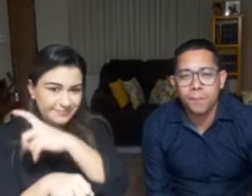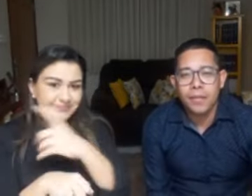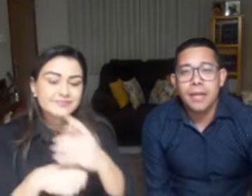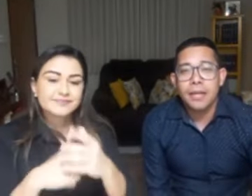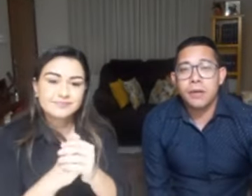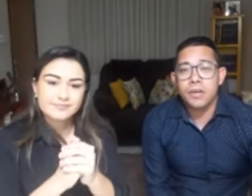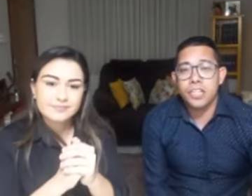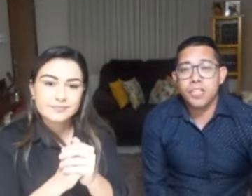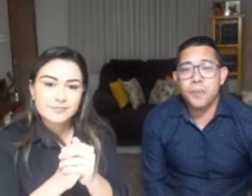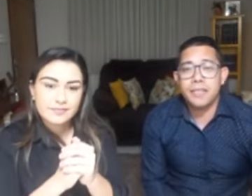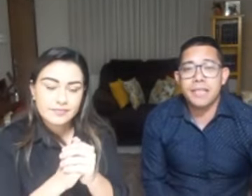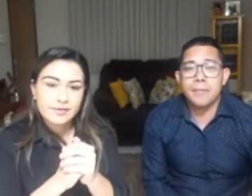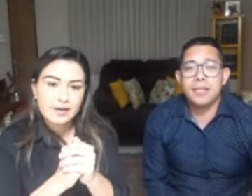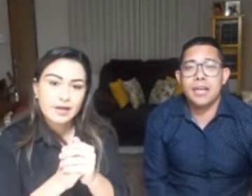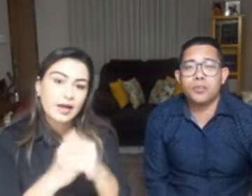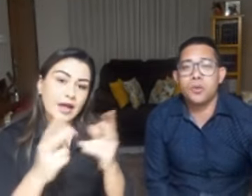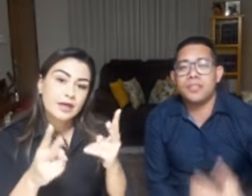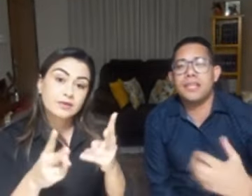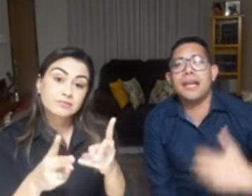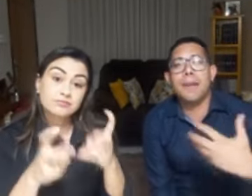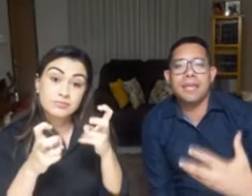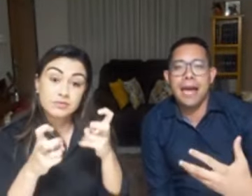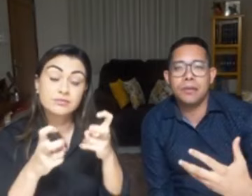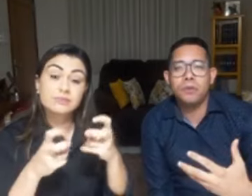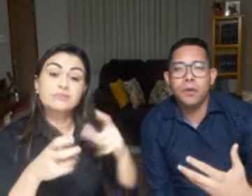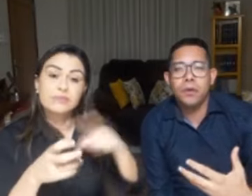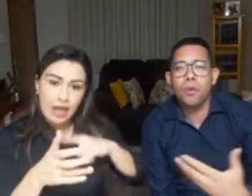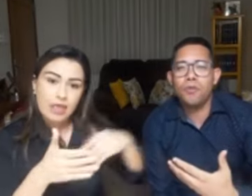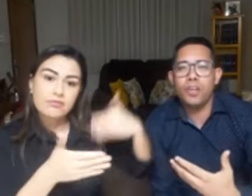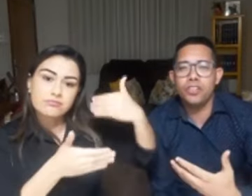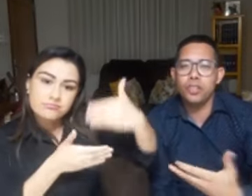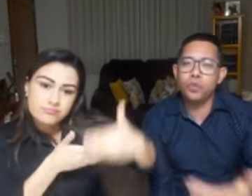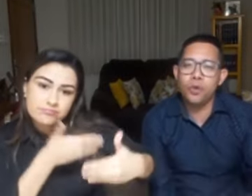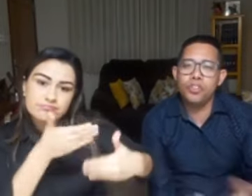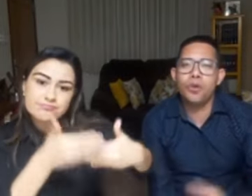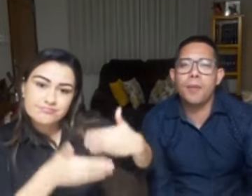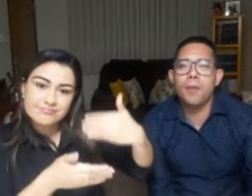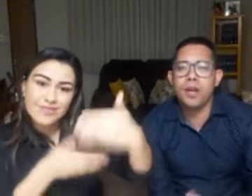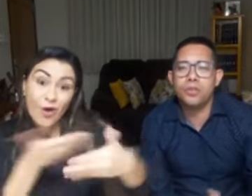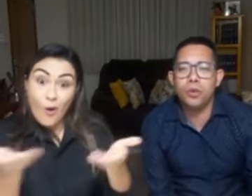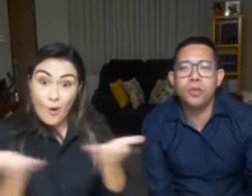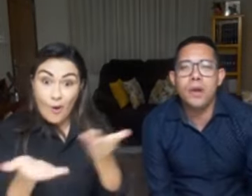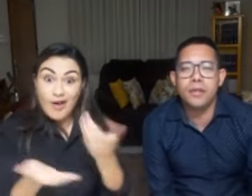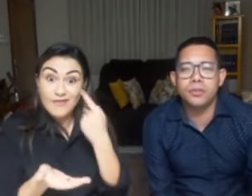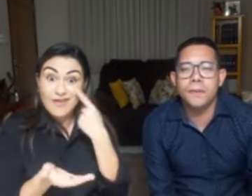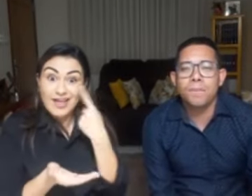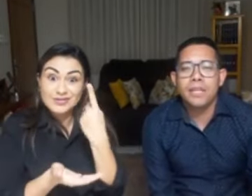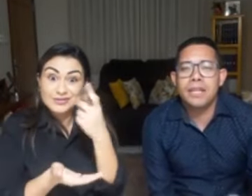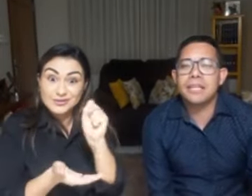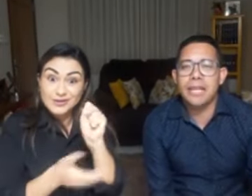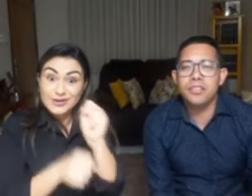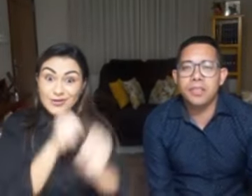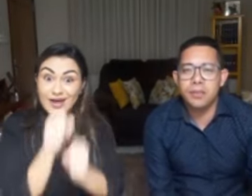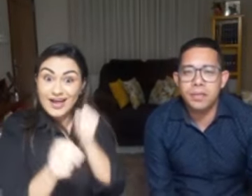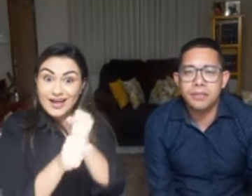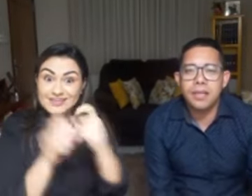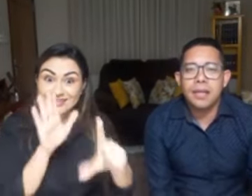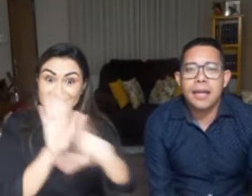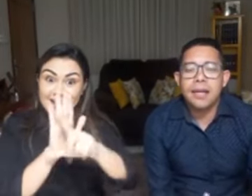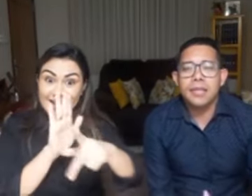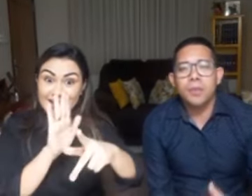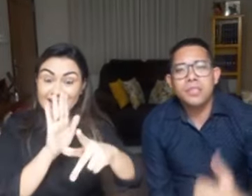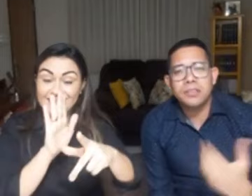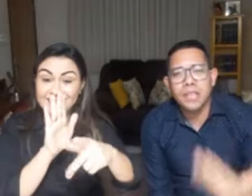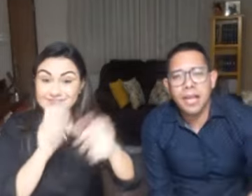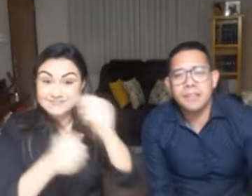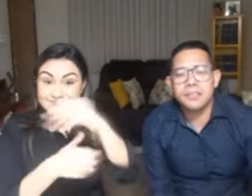complicador. Então, a gente percebe que as coisas têm caminhado, como foi dito, hoje comemora 18 anos dessa lei de Libras, né?